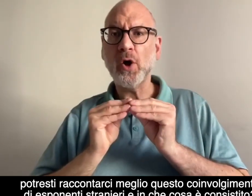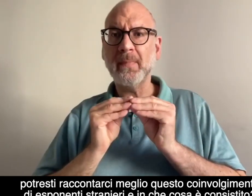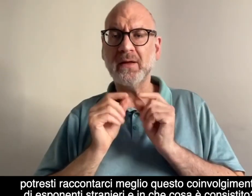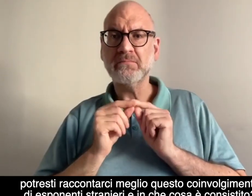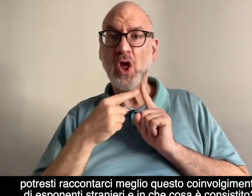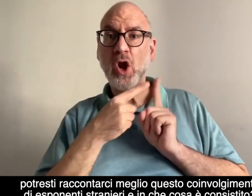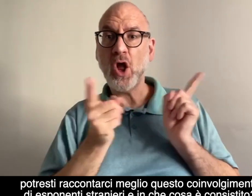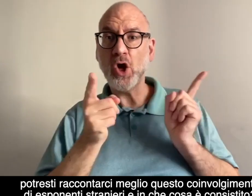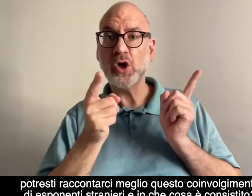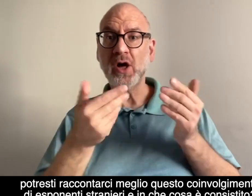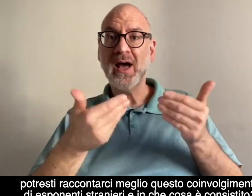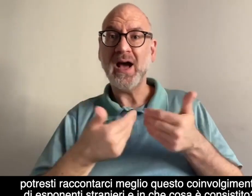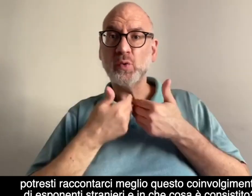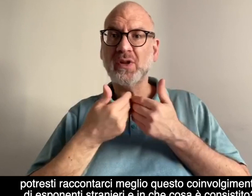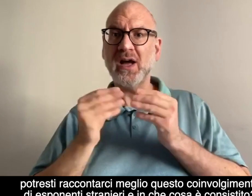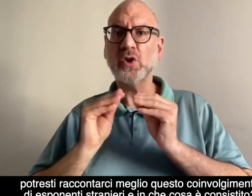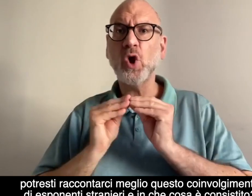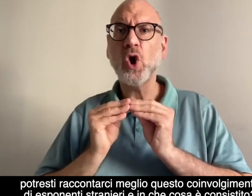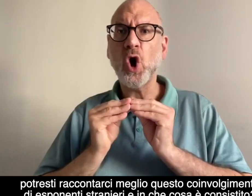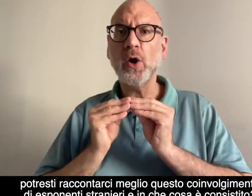stranieri in che cosa è consistito